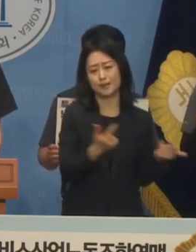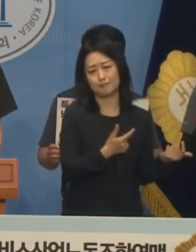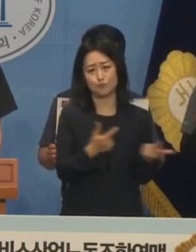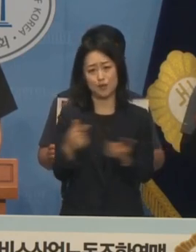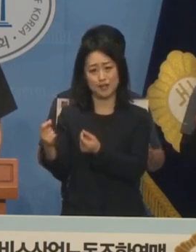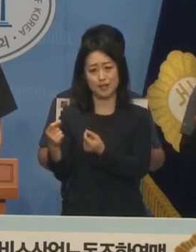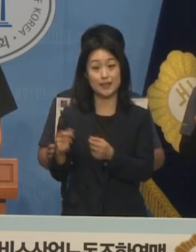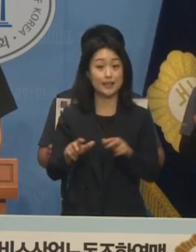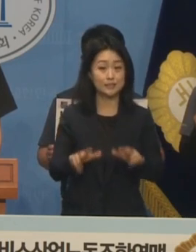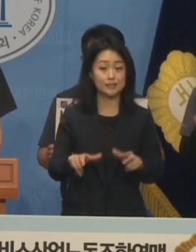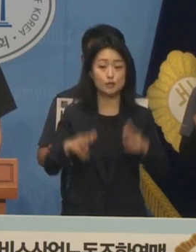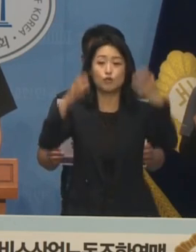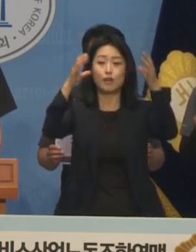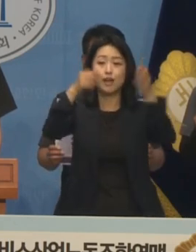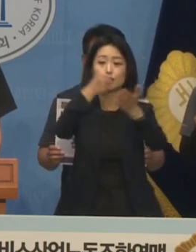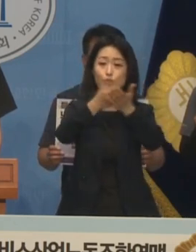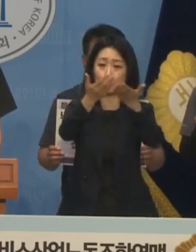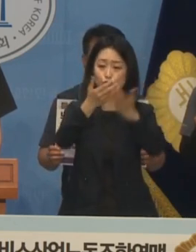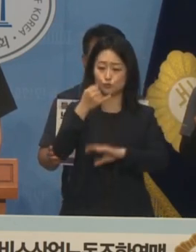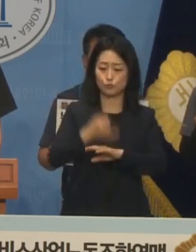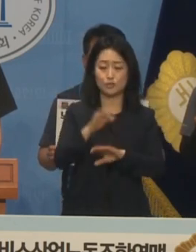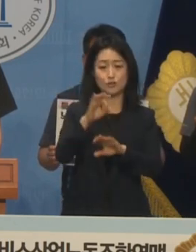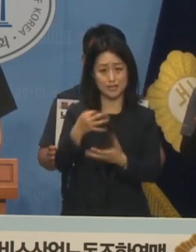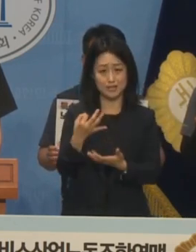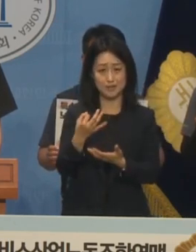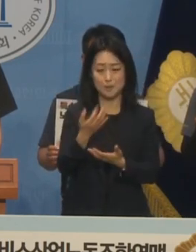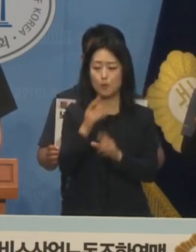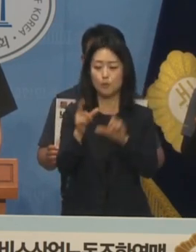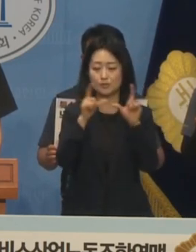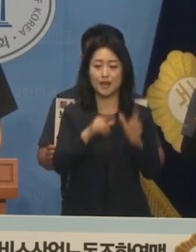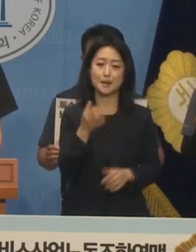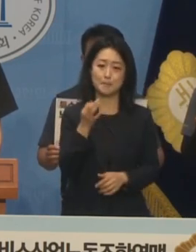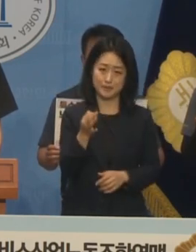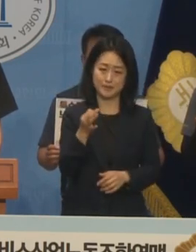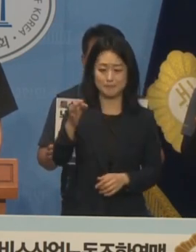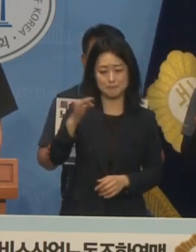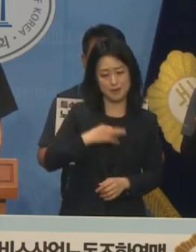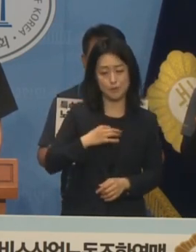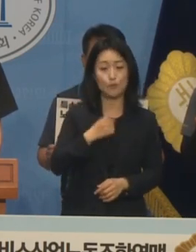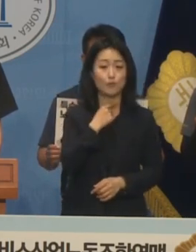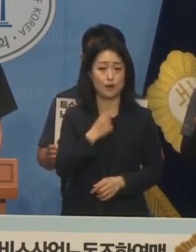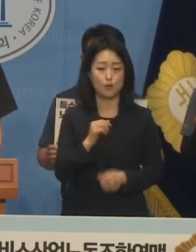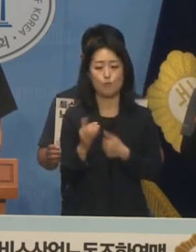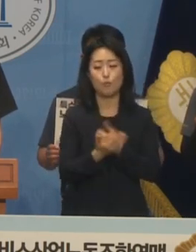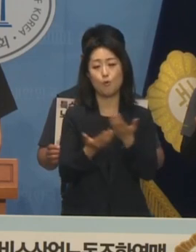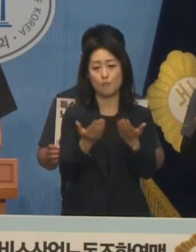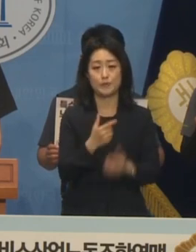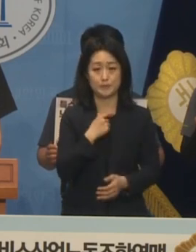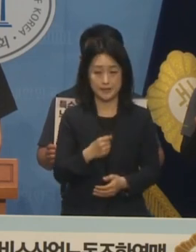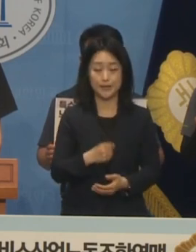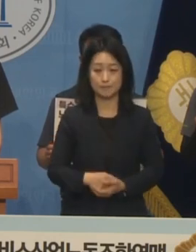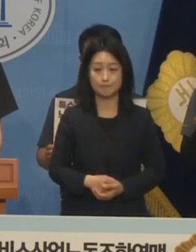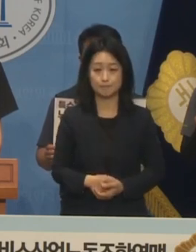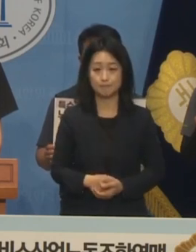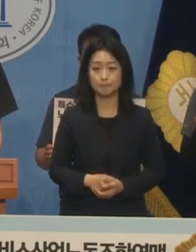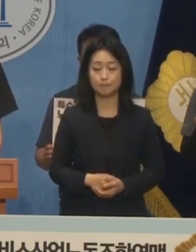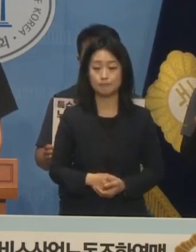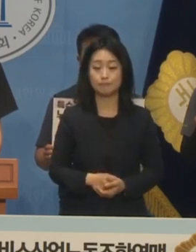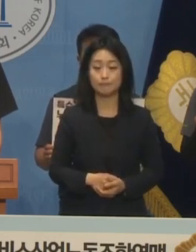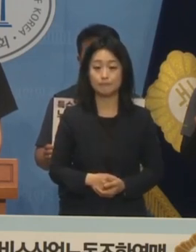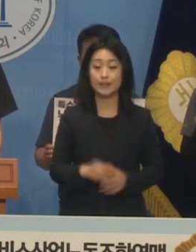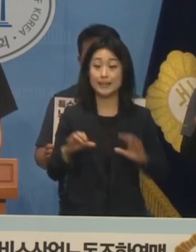추위에 떨어가며 열심히 일하고 있는 노동자입니다. 왜 우리 특수고용직이라는 굴레에 갇혀 기본적인 혜택도 받지 못하는